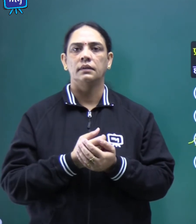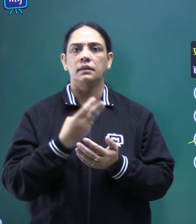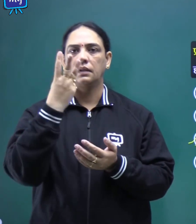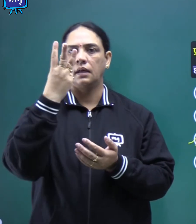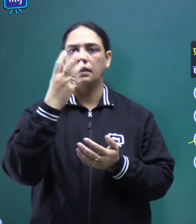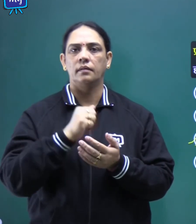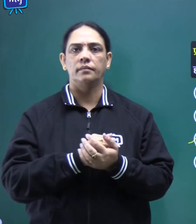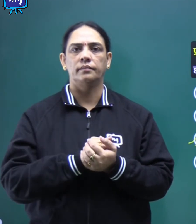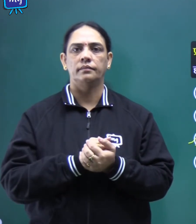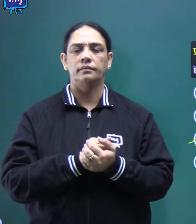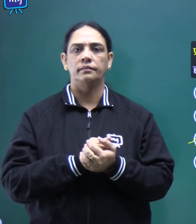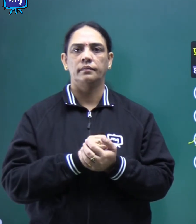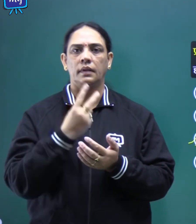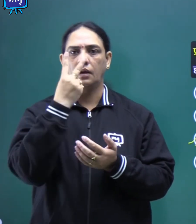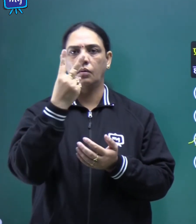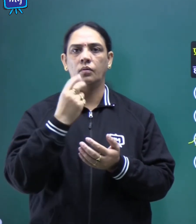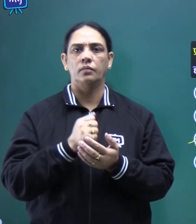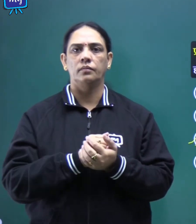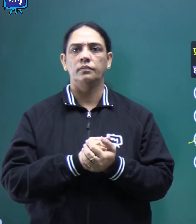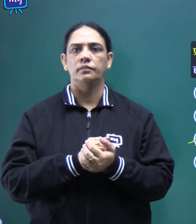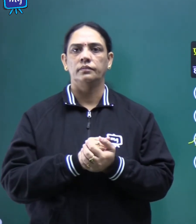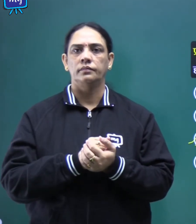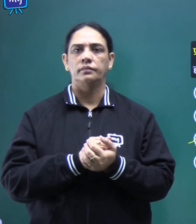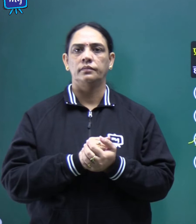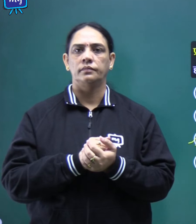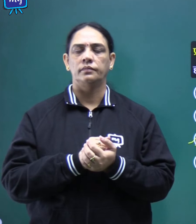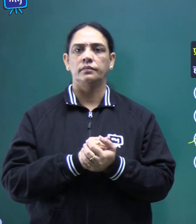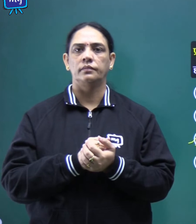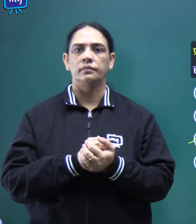3। देखो,